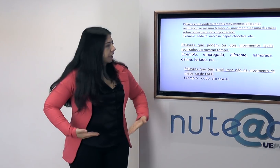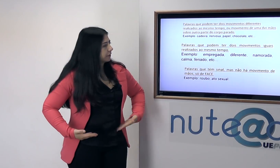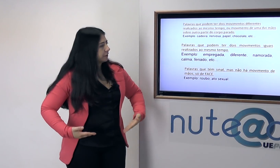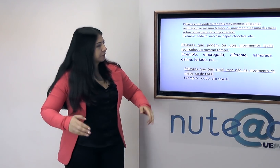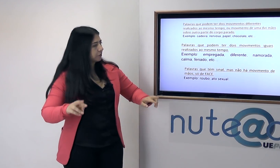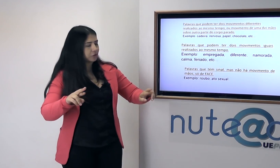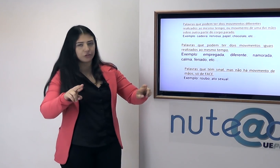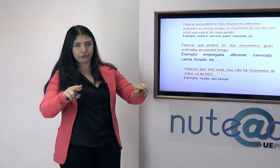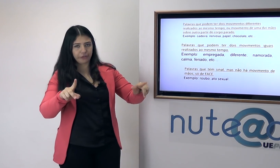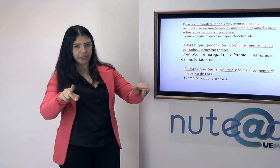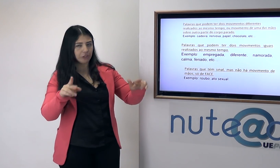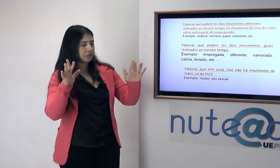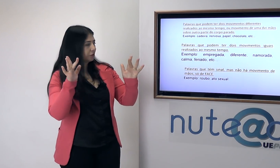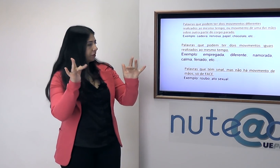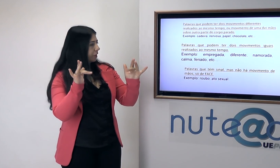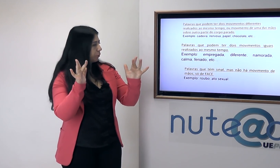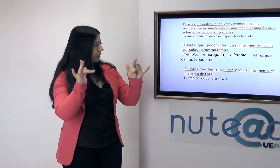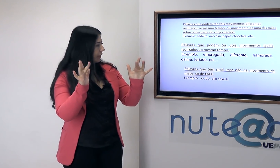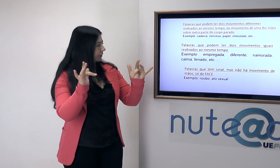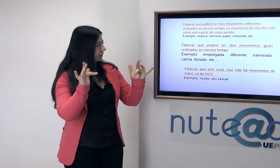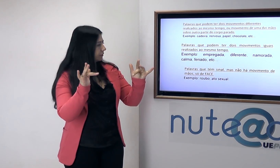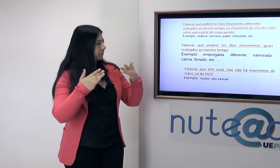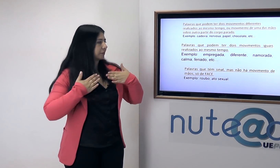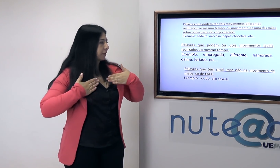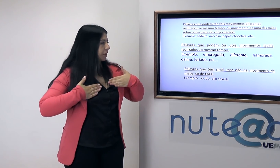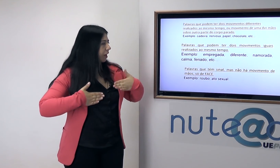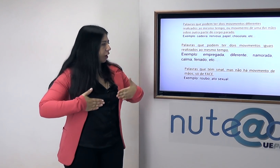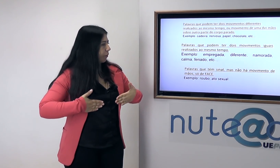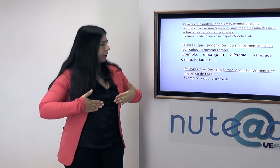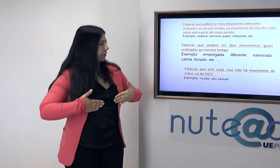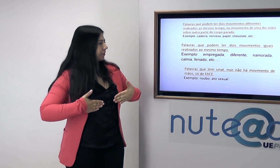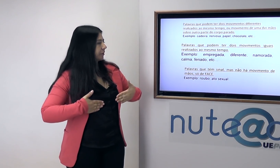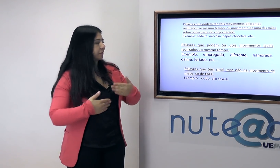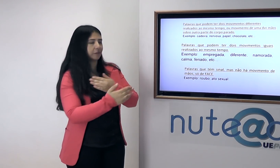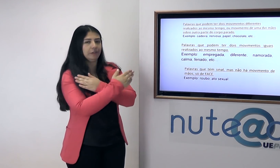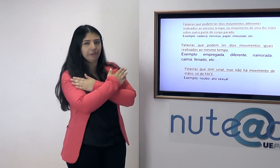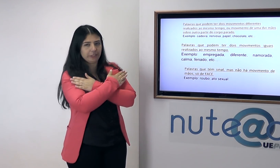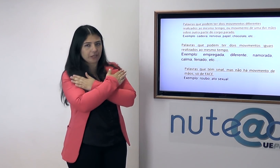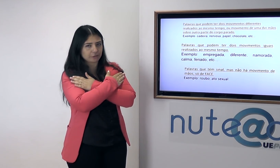empregada, diferente, namorada, calma e feriado.